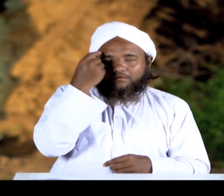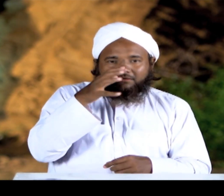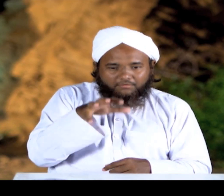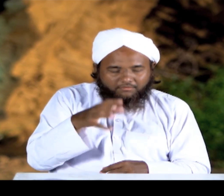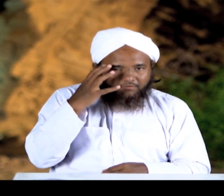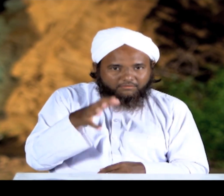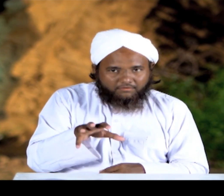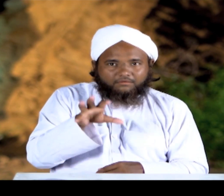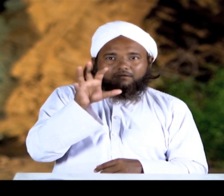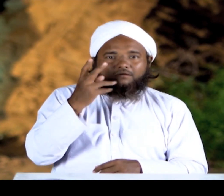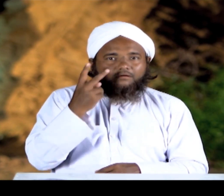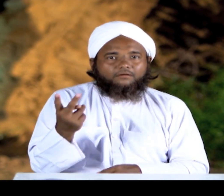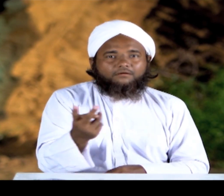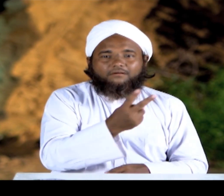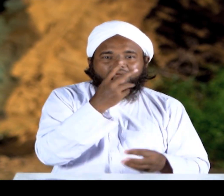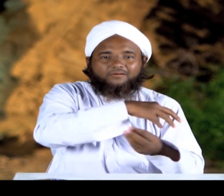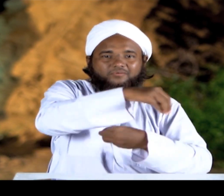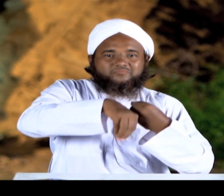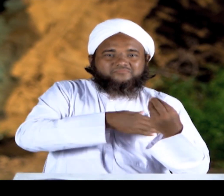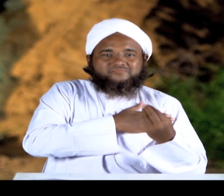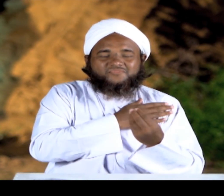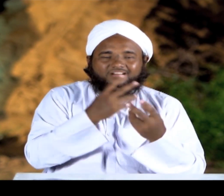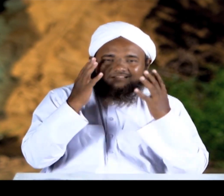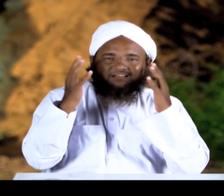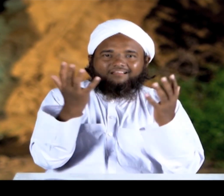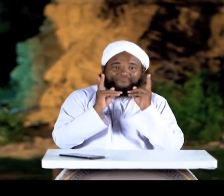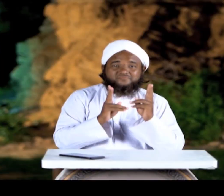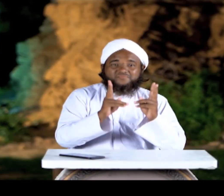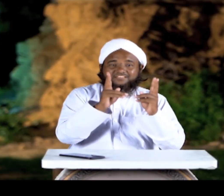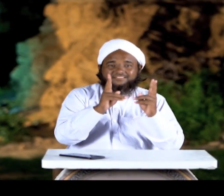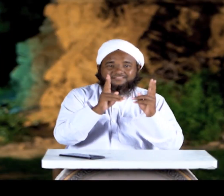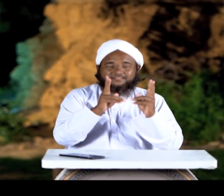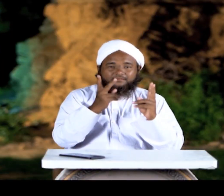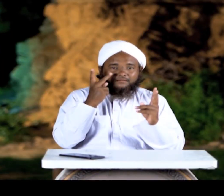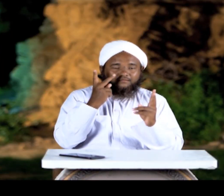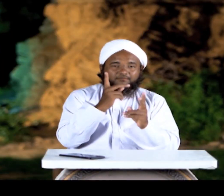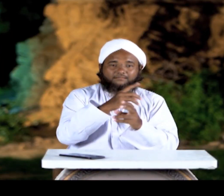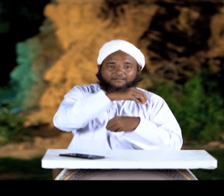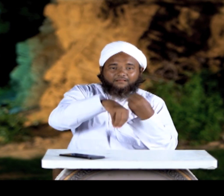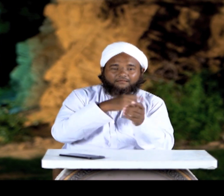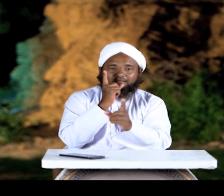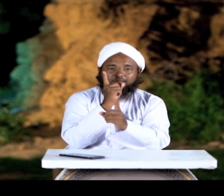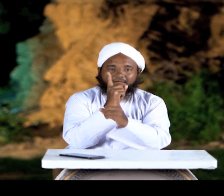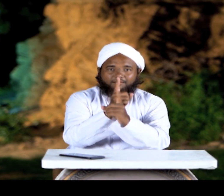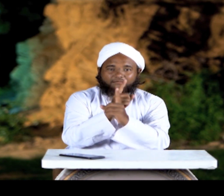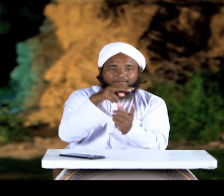اسی وقت اپنے آپ کو مکہ مکرمہ کی مسجد الحرام میں عین کعبے کے سامنے کھڑا